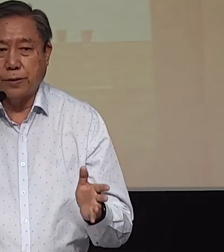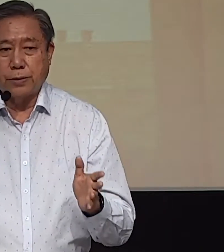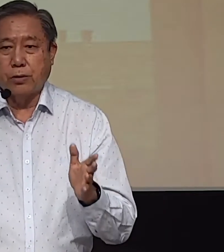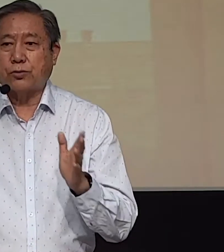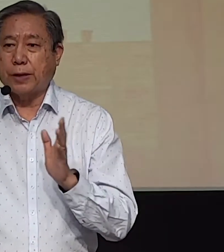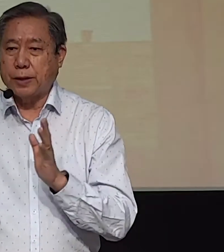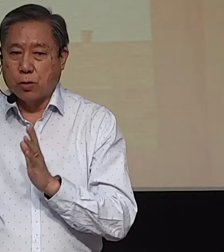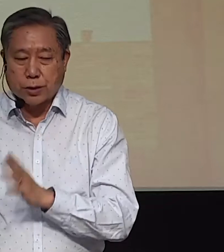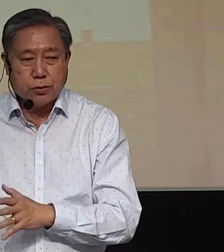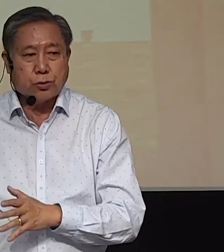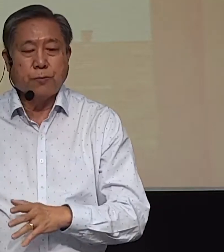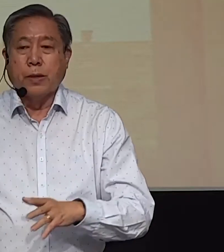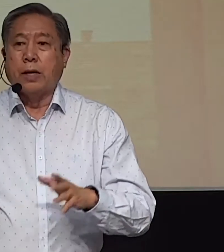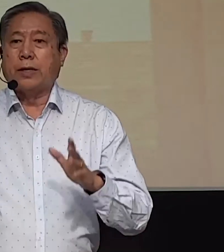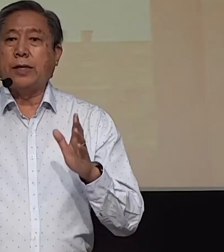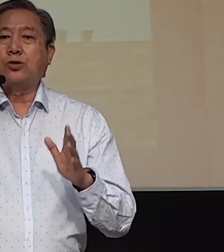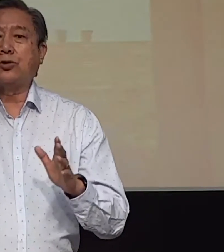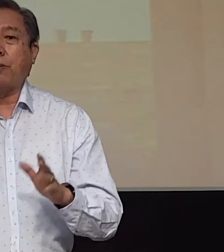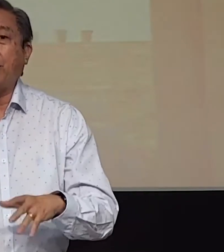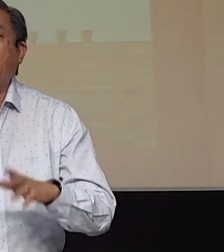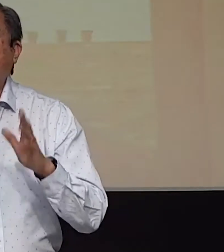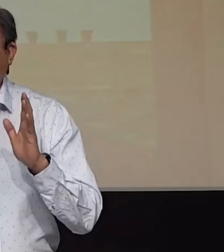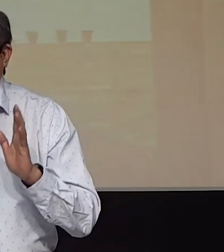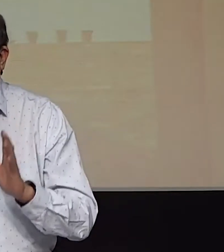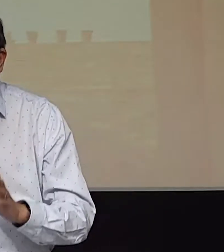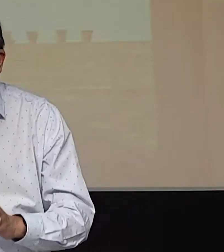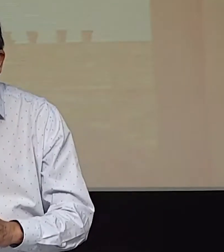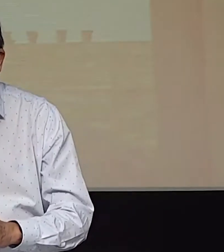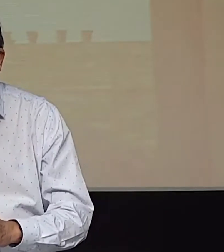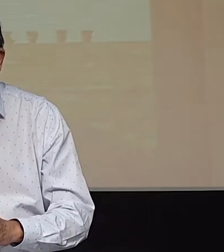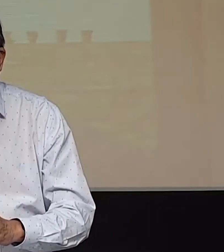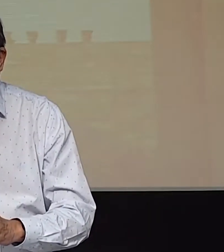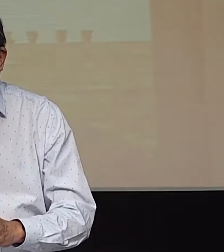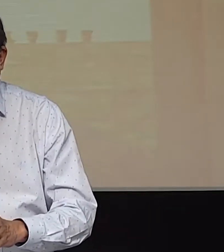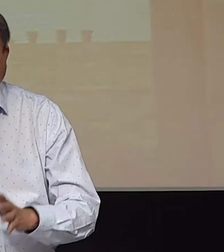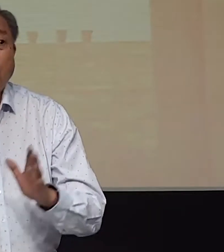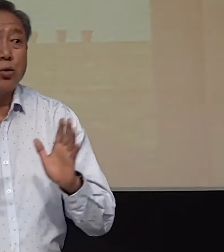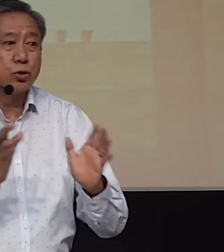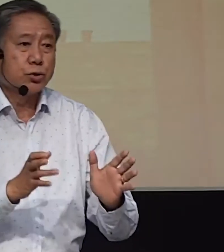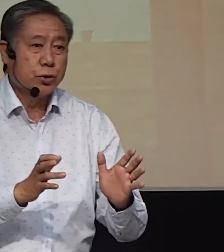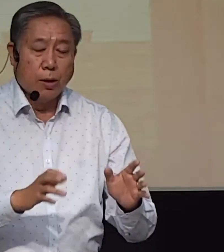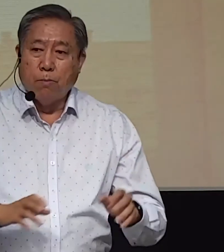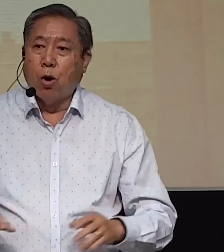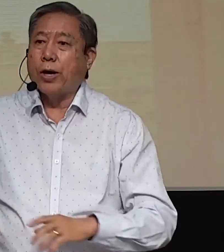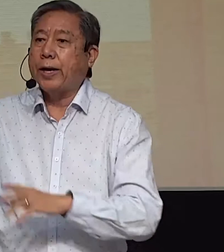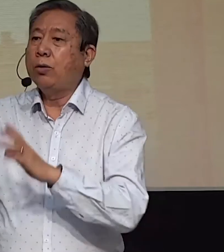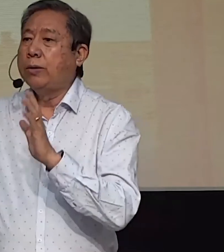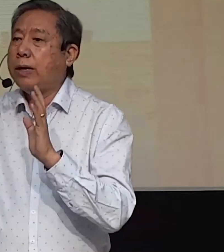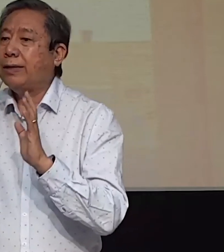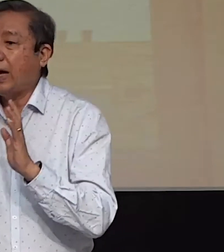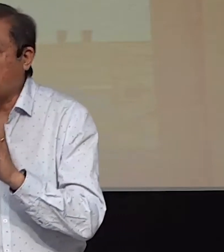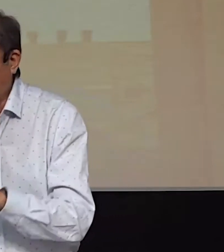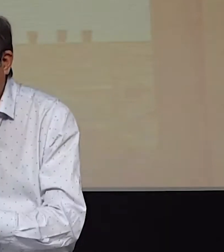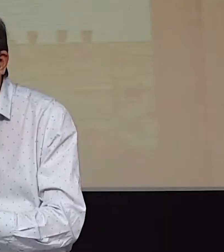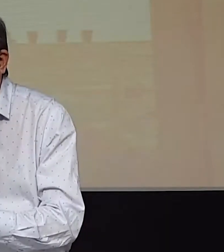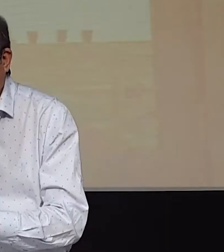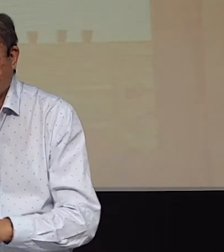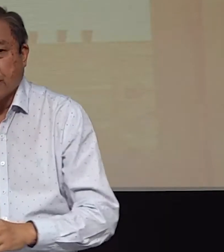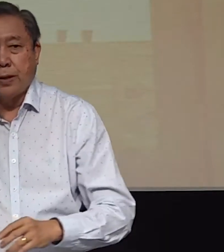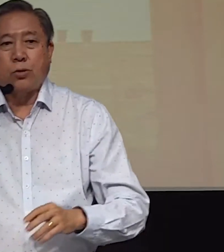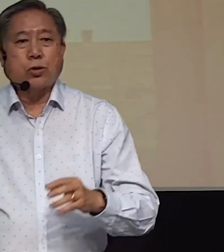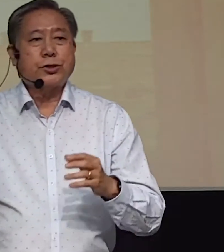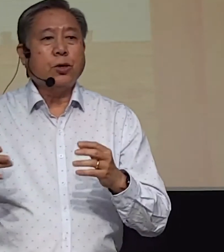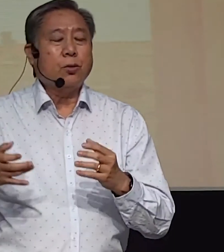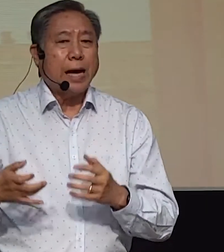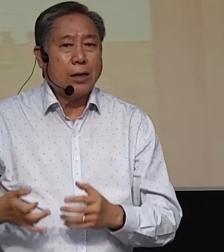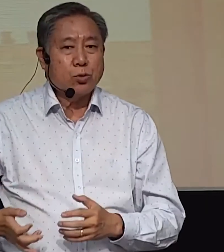do que Deus faria com Cristo. Cristo também adormeceu na cruz, morreu na cruz.